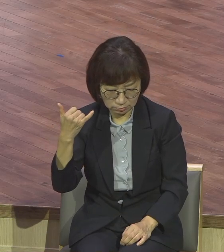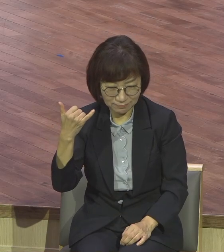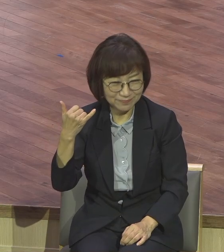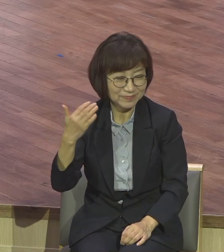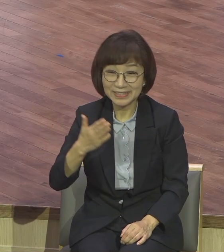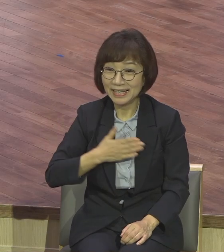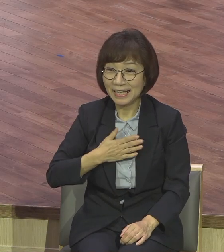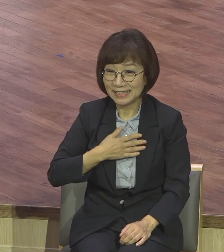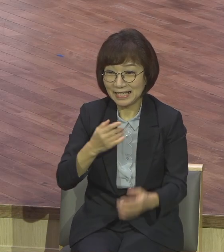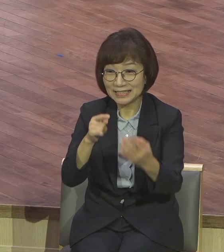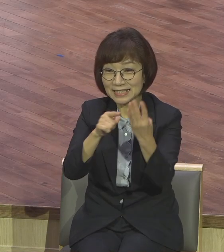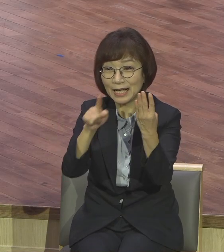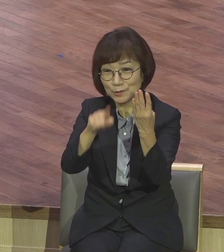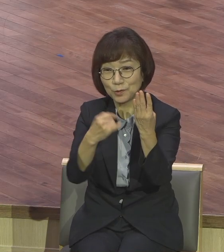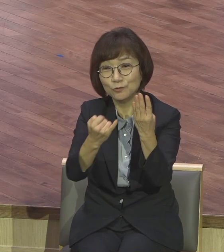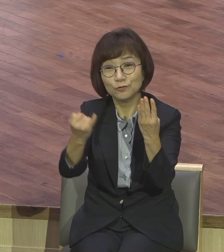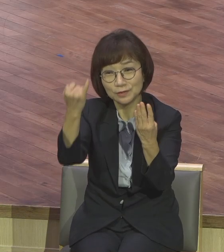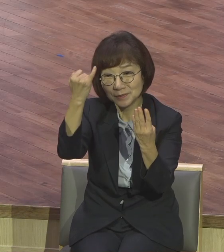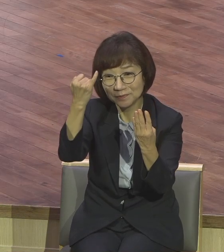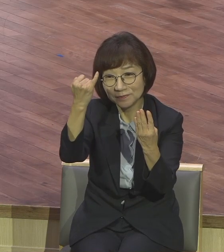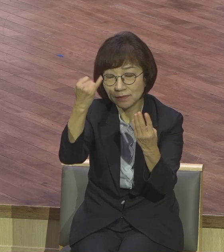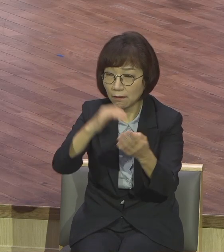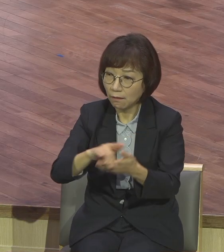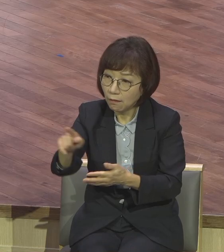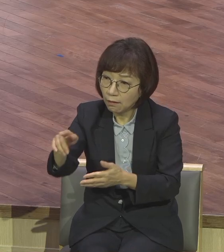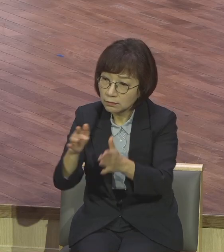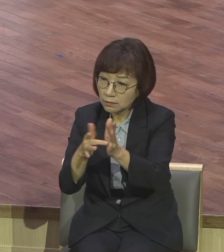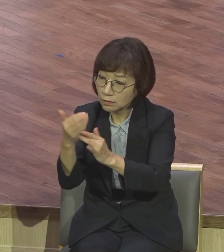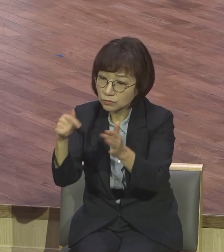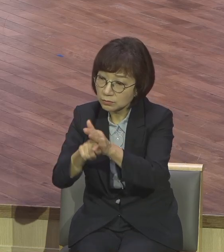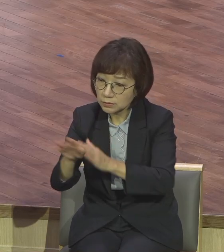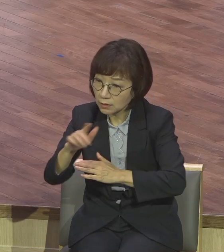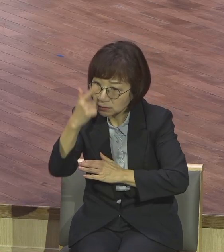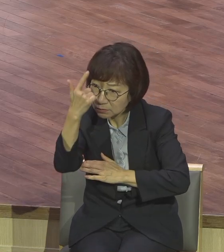누님은 예수 안 믿어요. 죄가 그래 많아요.